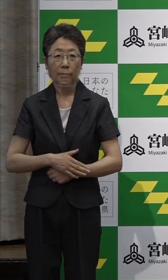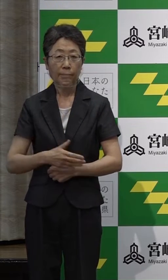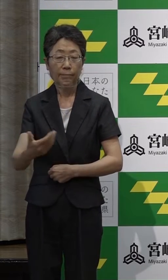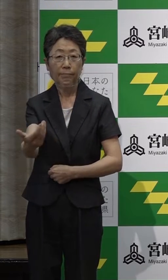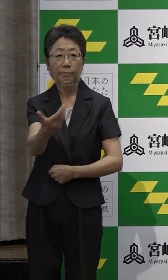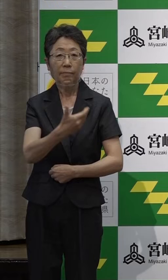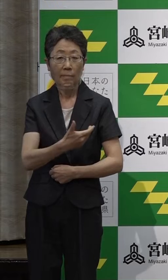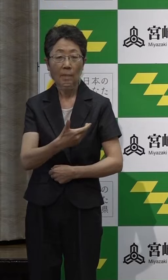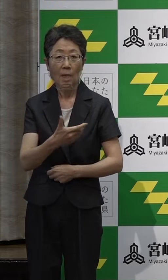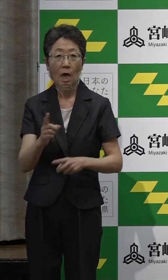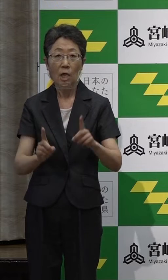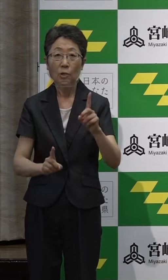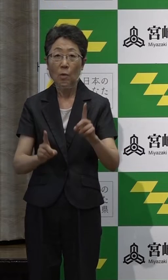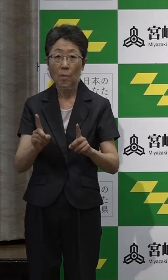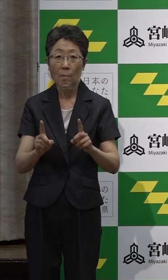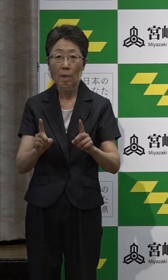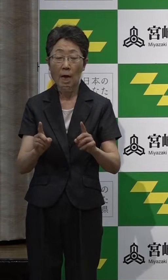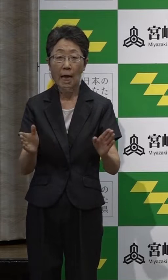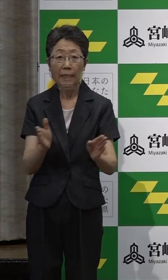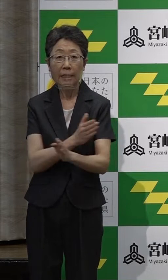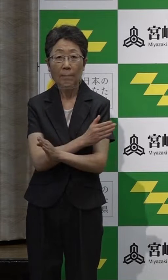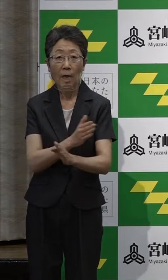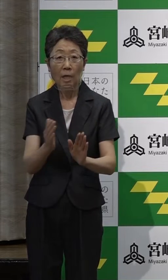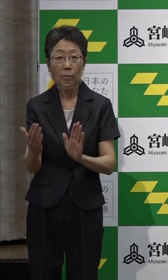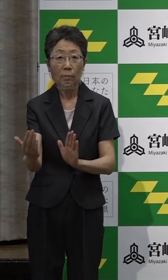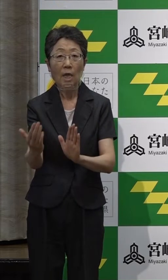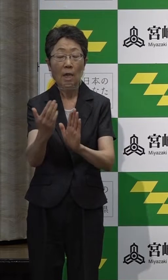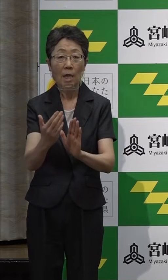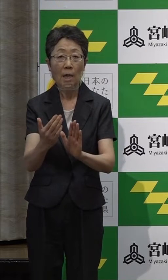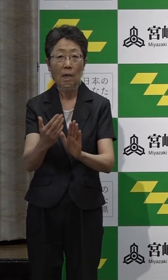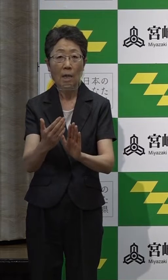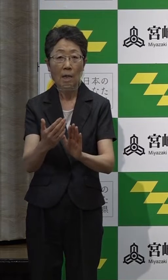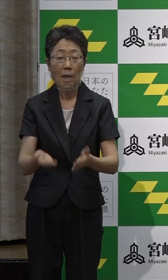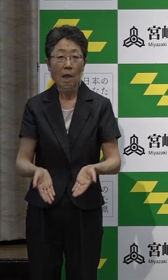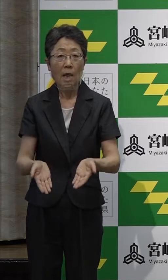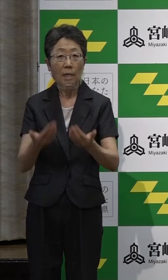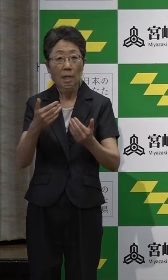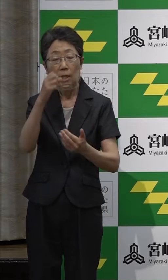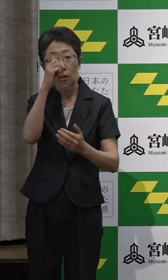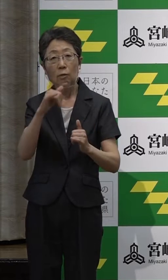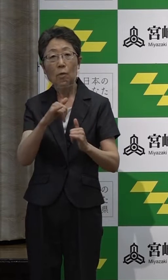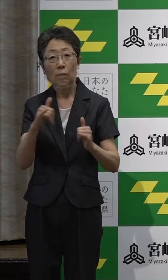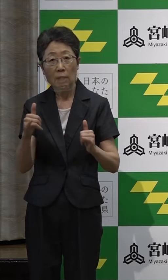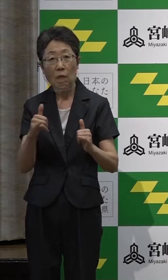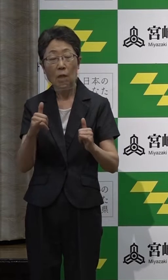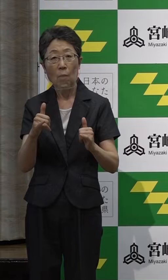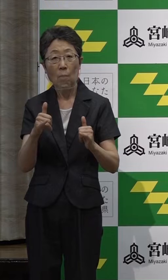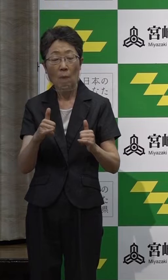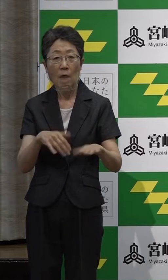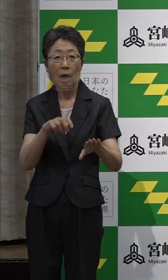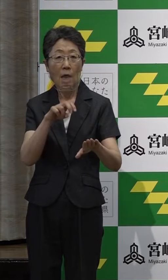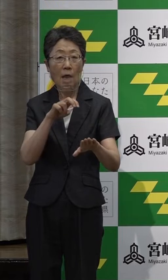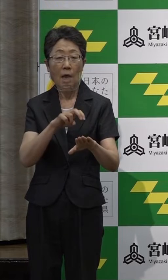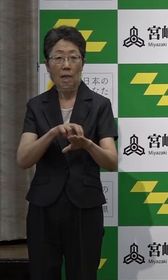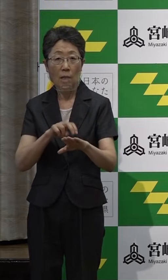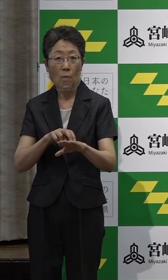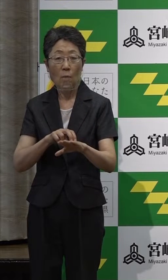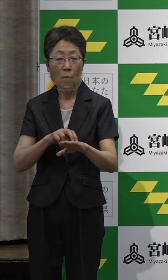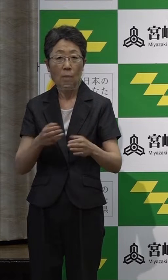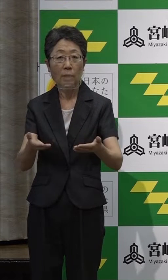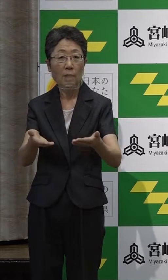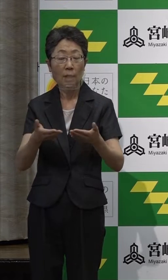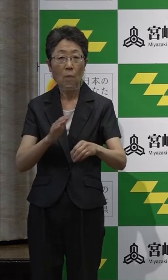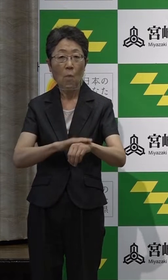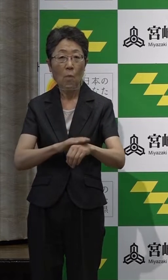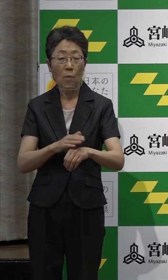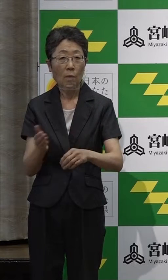うするととりあえず、まあ、当面の間は軽症者だったり無症状の方以外はやはり入院をしていただくということになるんでしょ